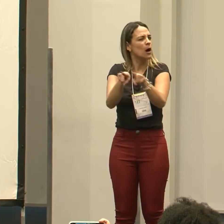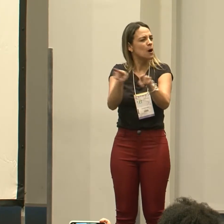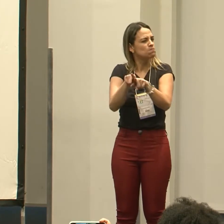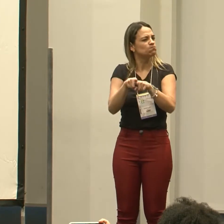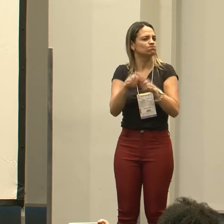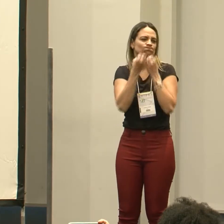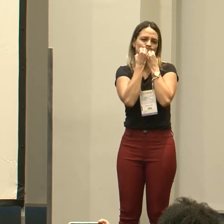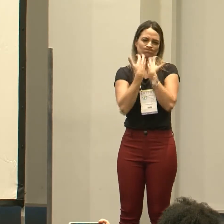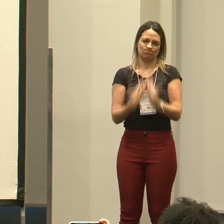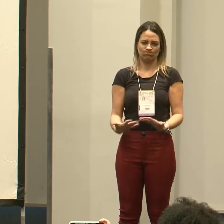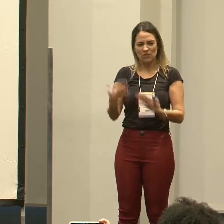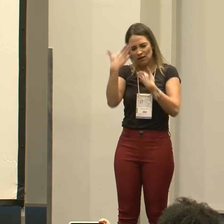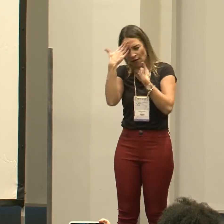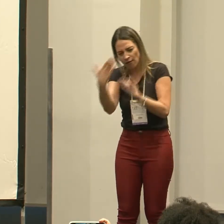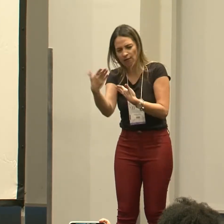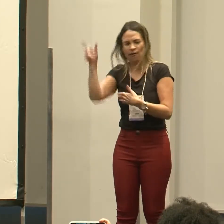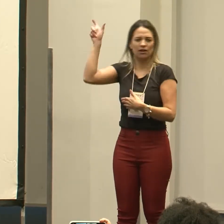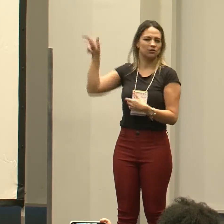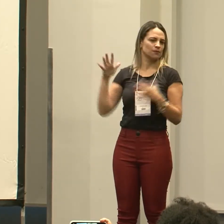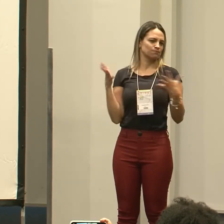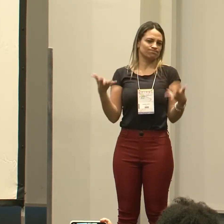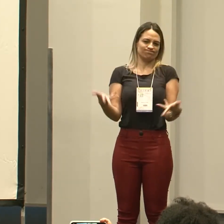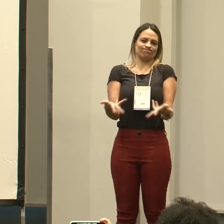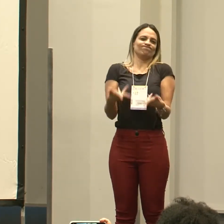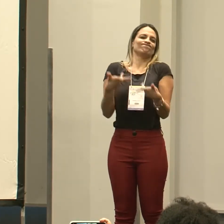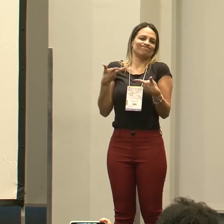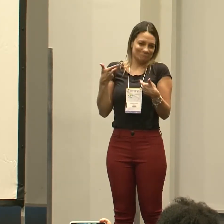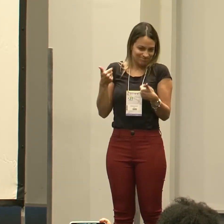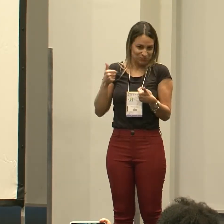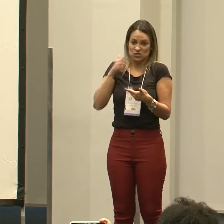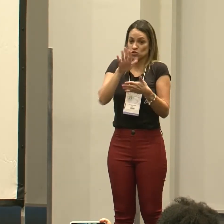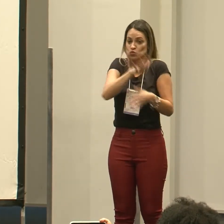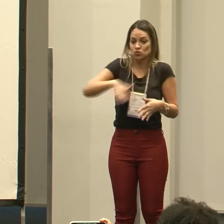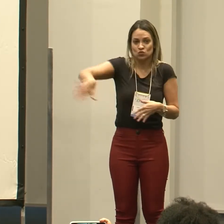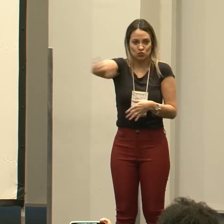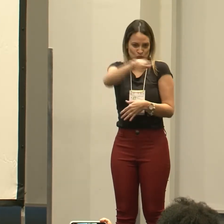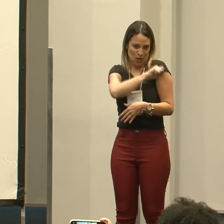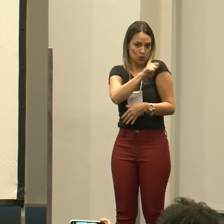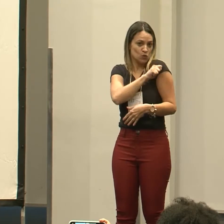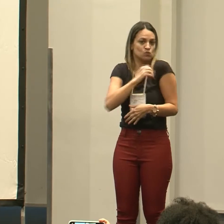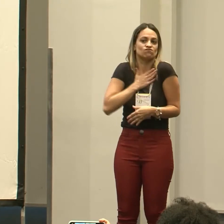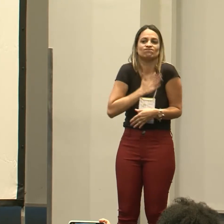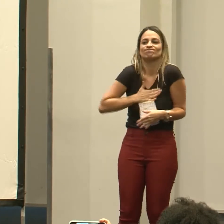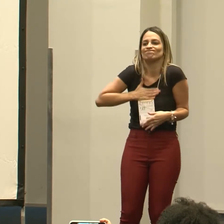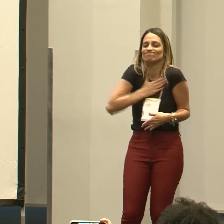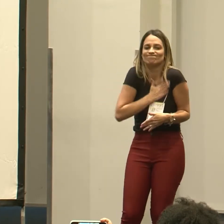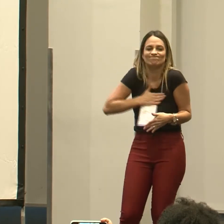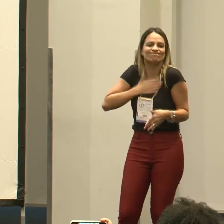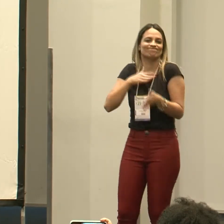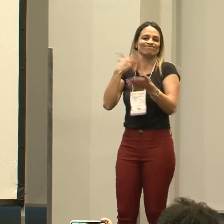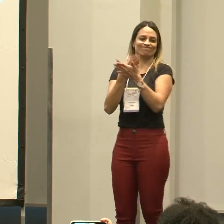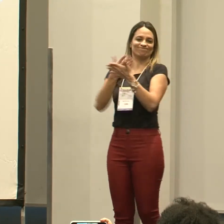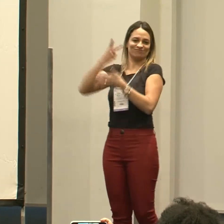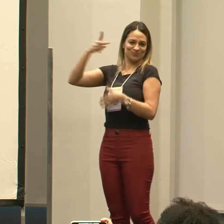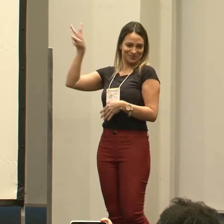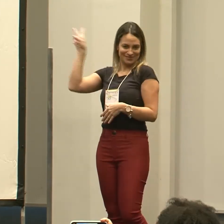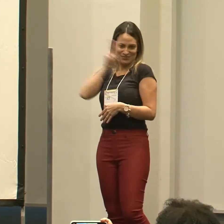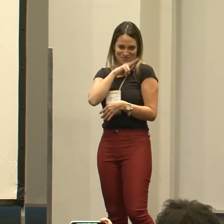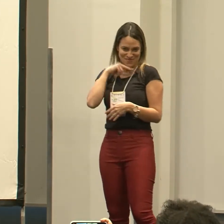O trabalho de Rouet trouxe ótimos resultados e nós temos que agradecer pelo seu bom trabalho. Os alunos